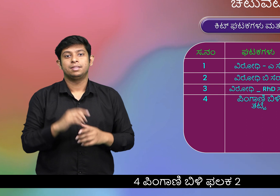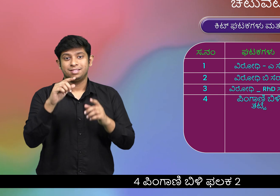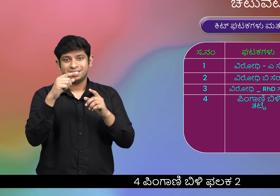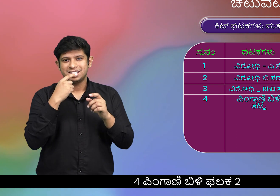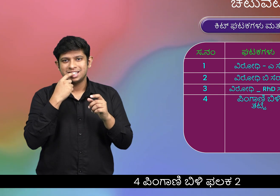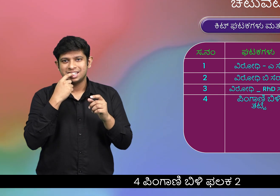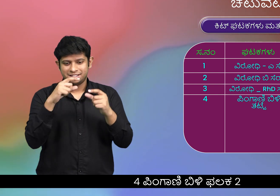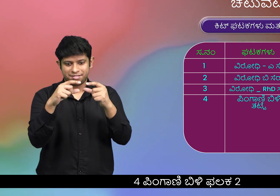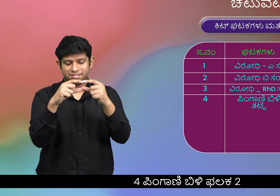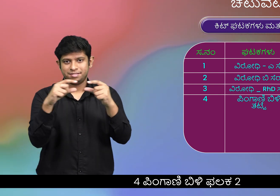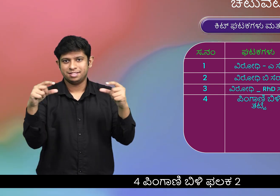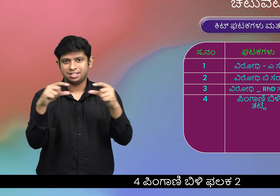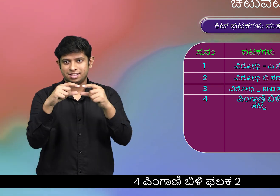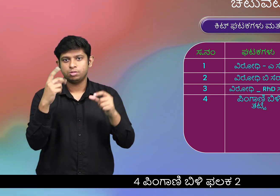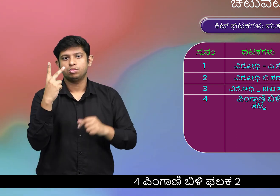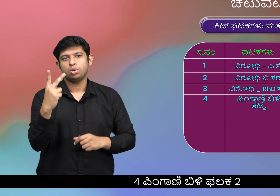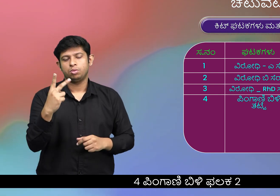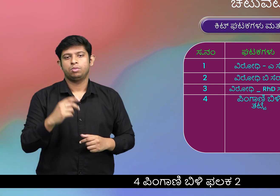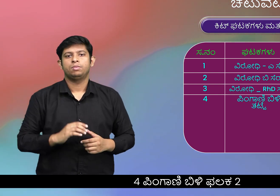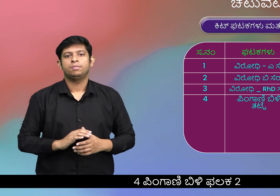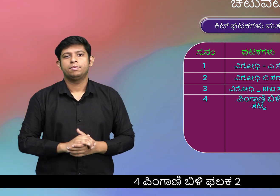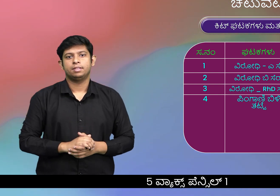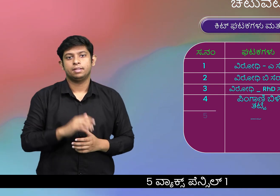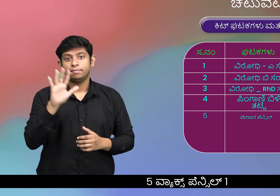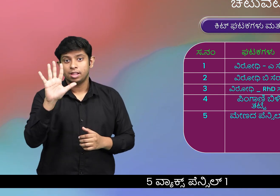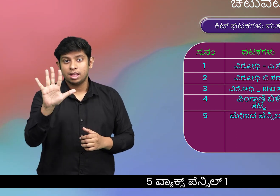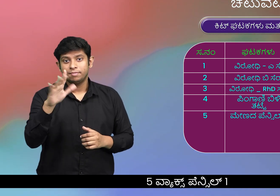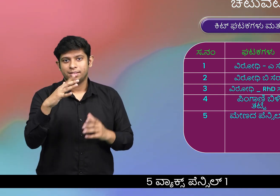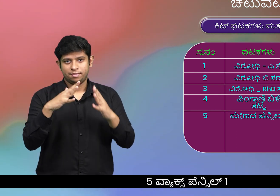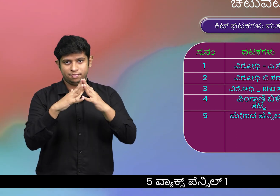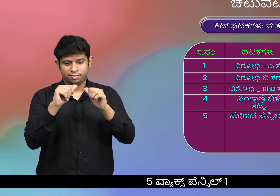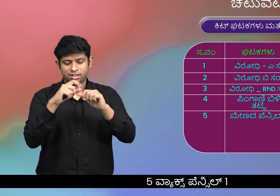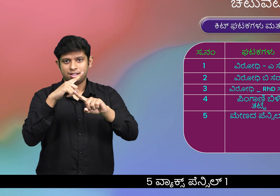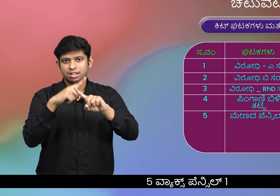ಪಿಂಗಾಣಿ ಬಿಡಿ ಫಲಕ 2, 5 ವ್ಯಾಕ್ಸ್ ಪೆನ್ಸಿಲ್ 1,